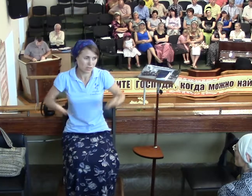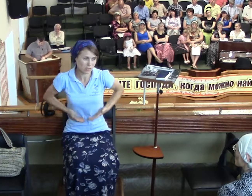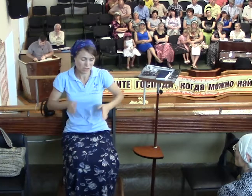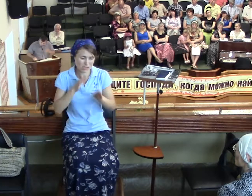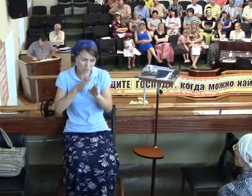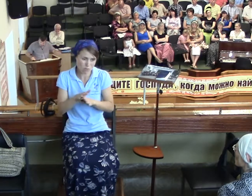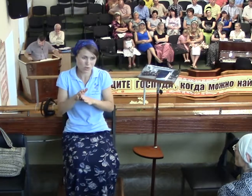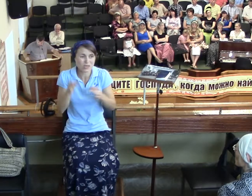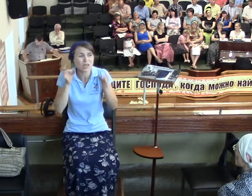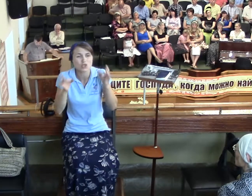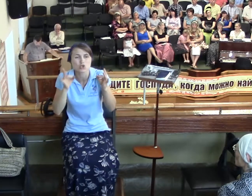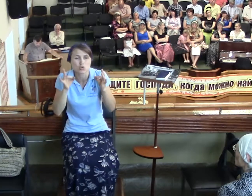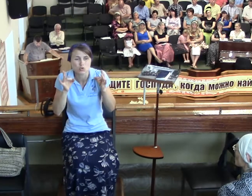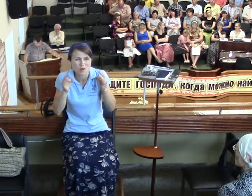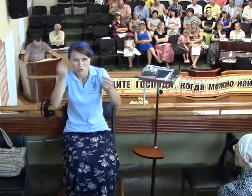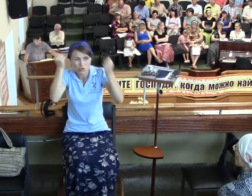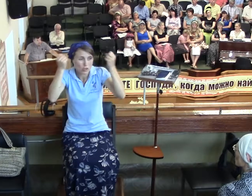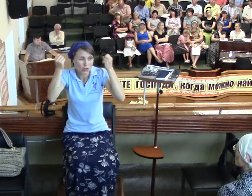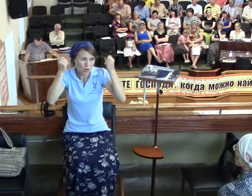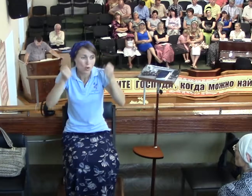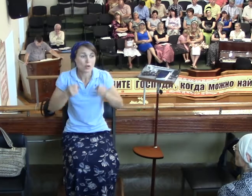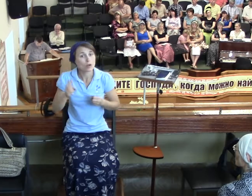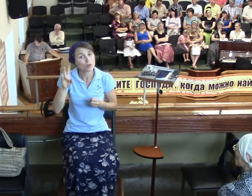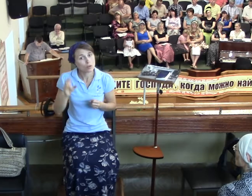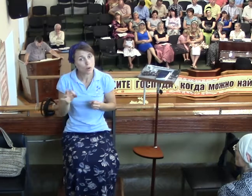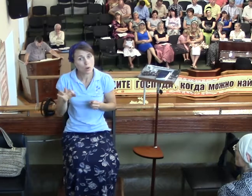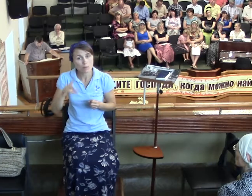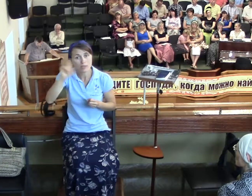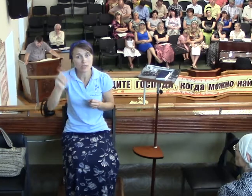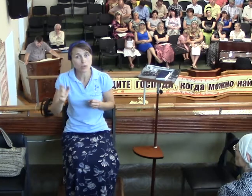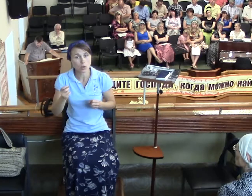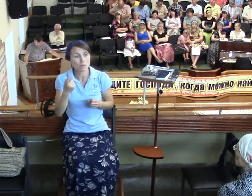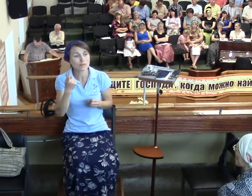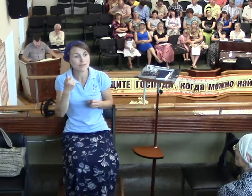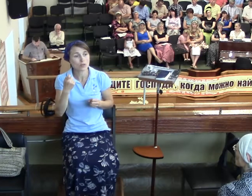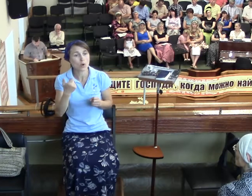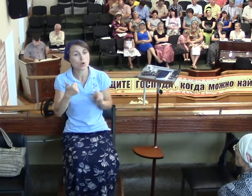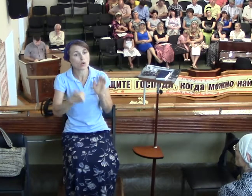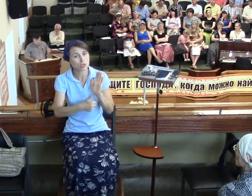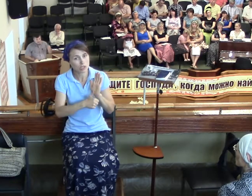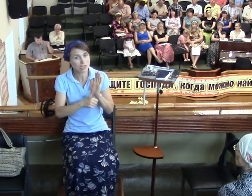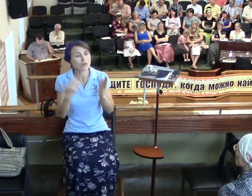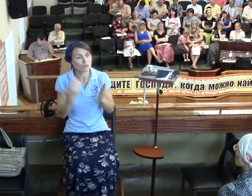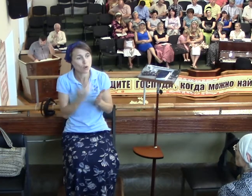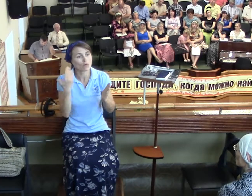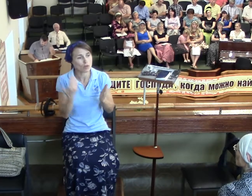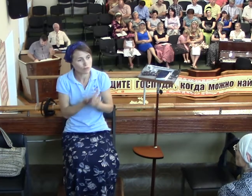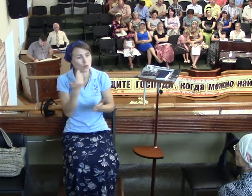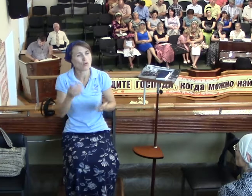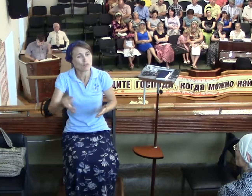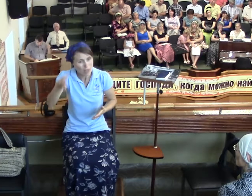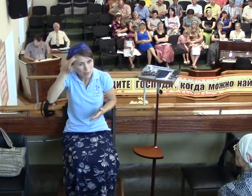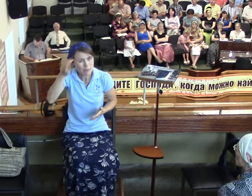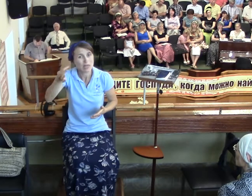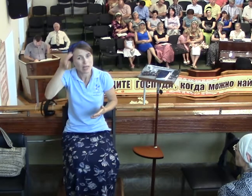наполнена шумом, наполнена суетой. Но Псалом 106, 29 и 30 стих, он вновь напоминает